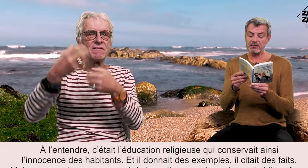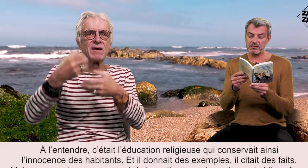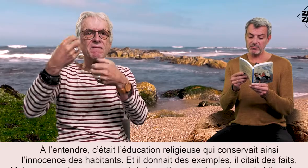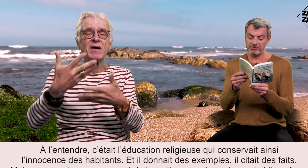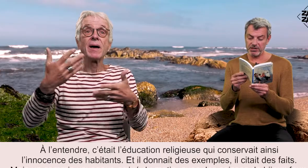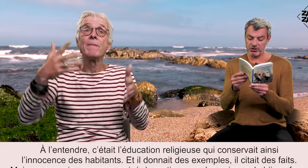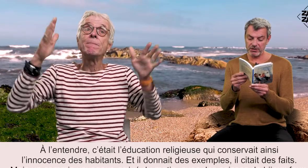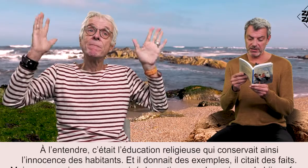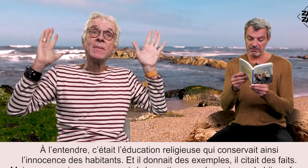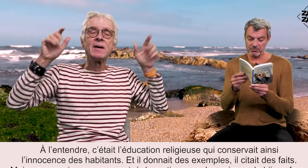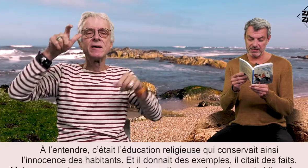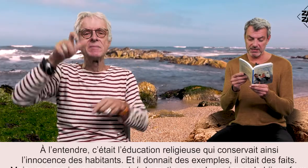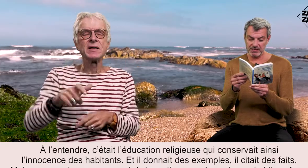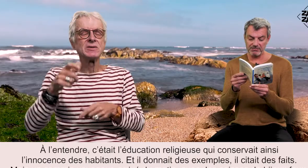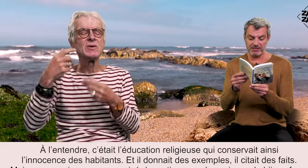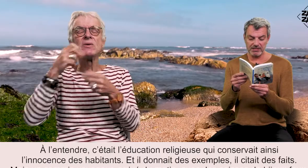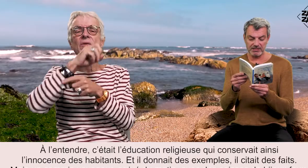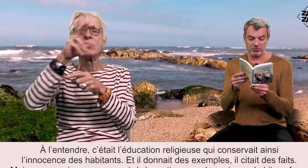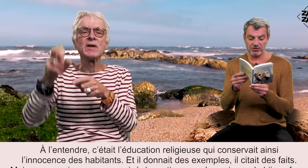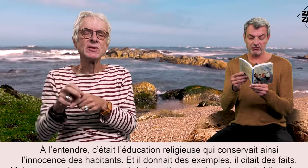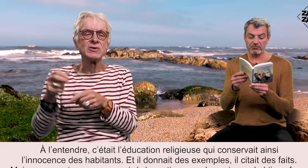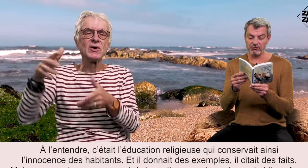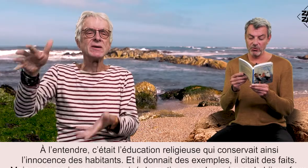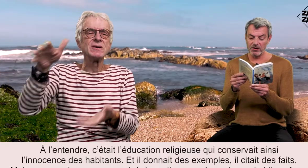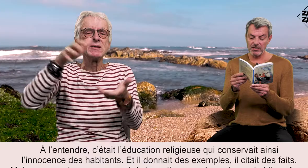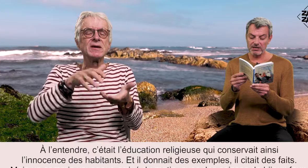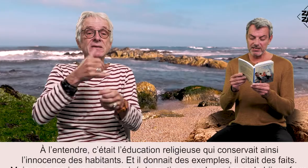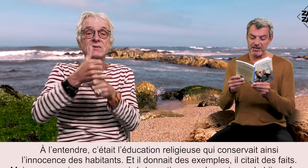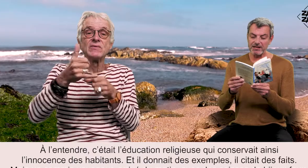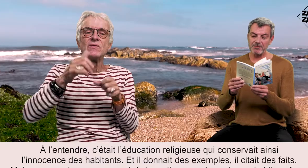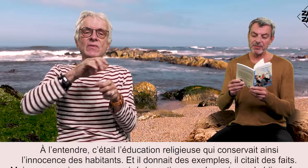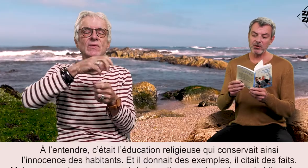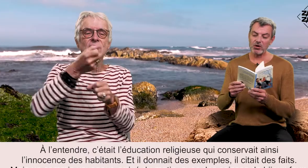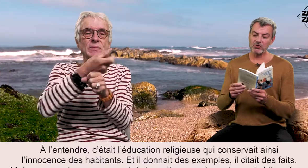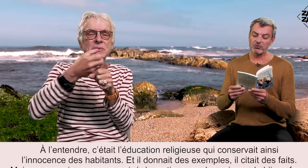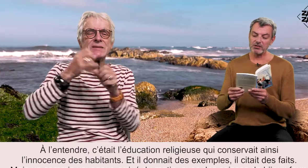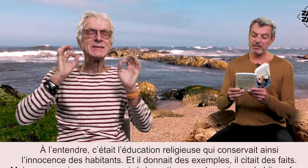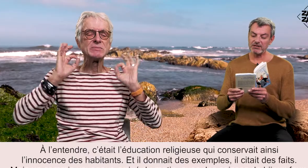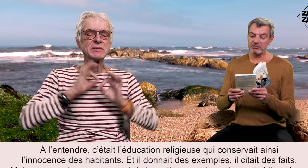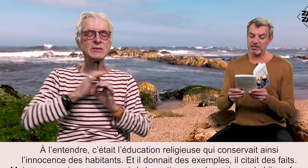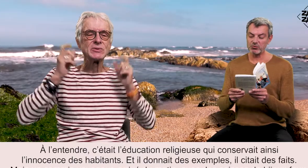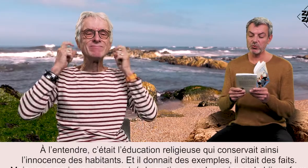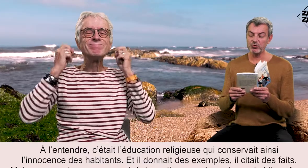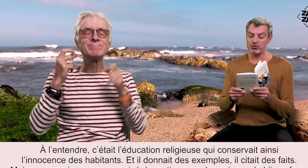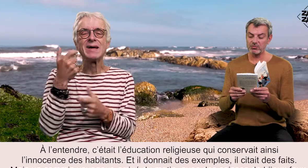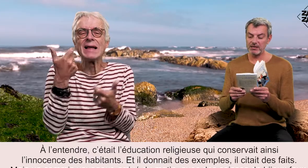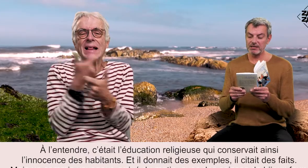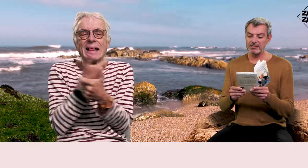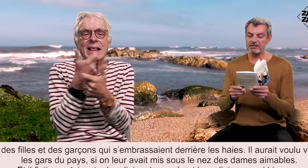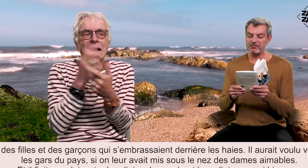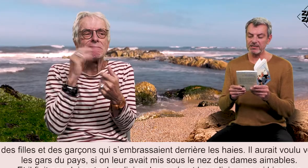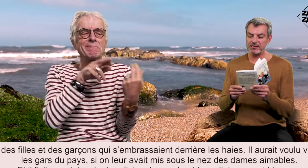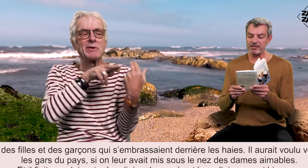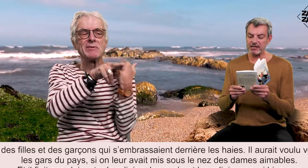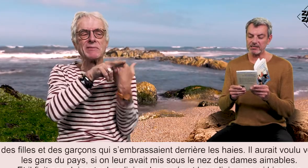Mais un commis voyageur arrivé du matin avec des caisses de bijoux faux ricanait en racontant qu'il avait aperçu le long du chemin